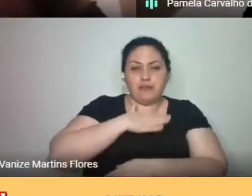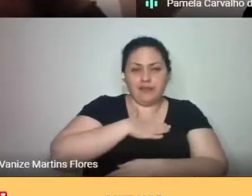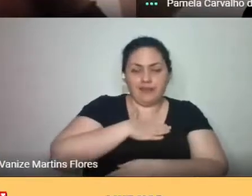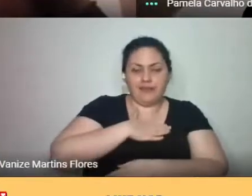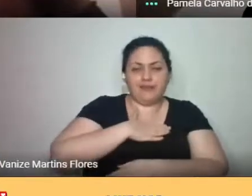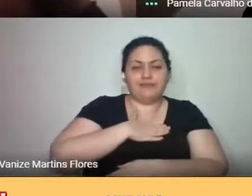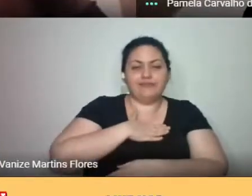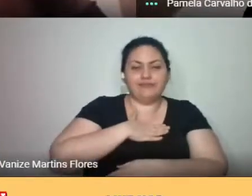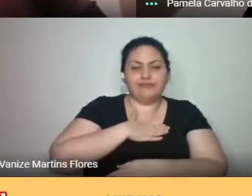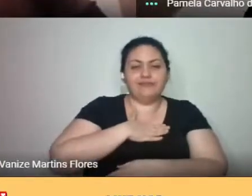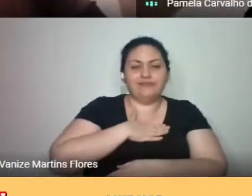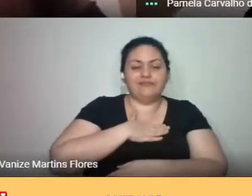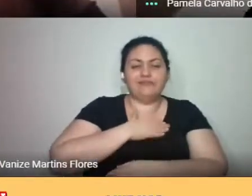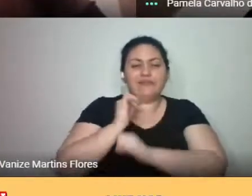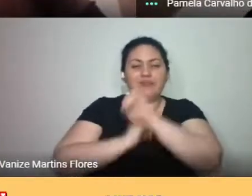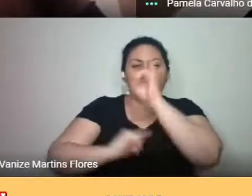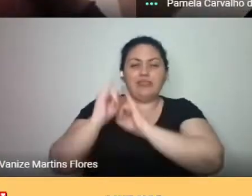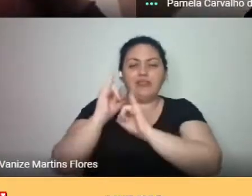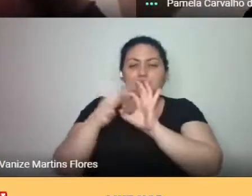mais efetiva.